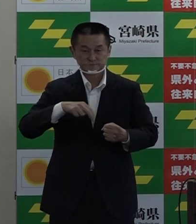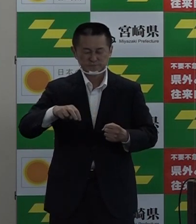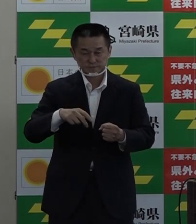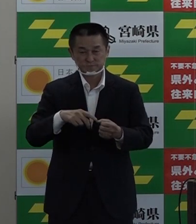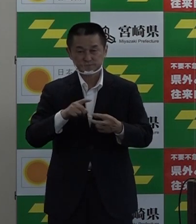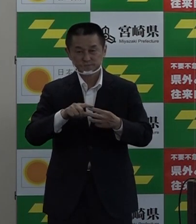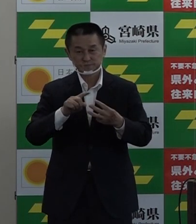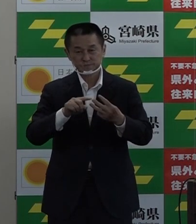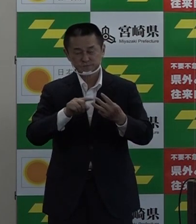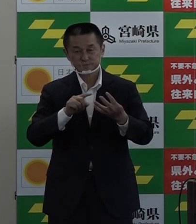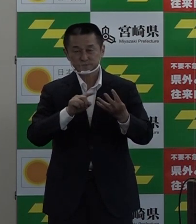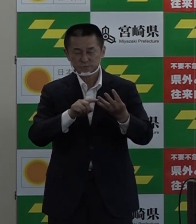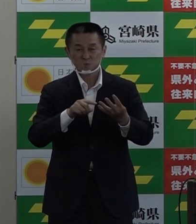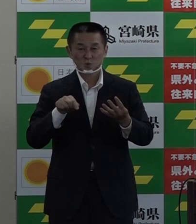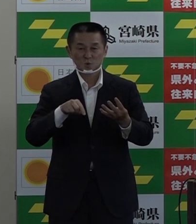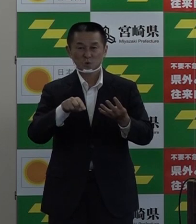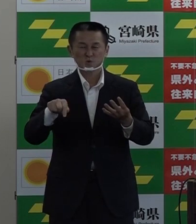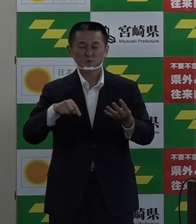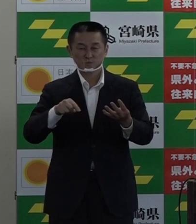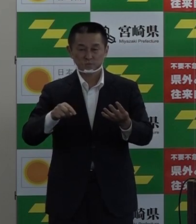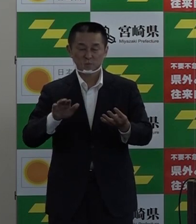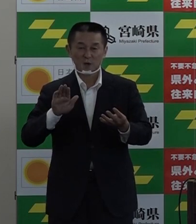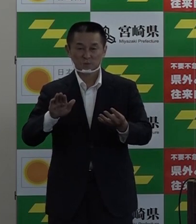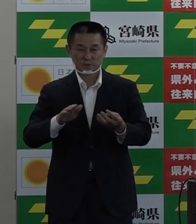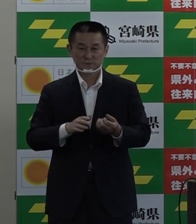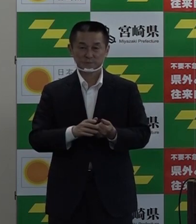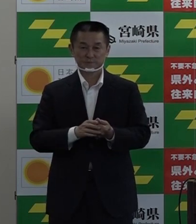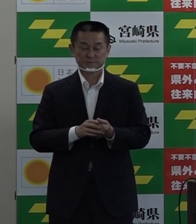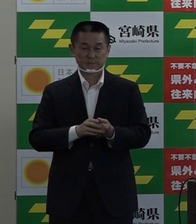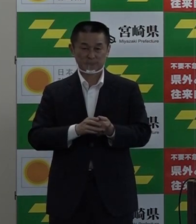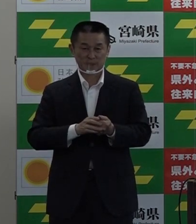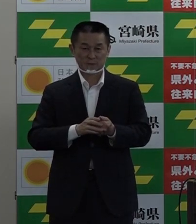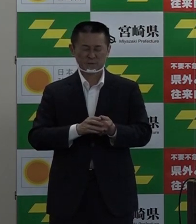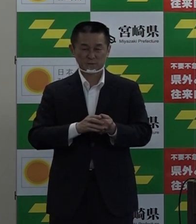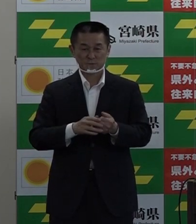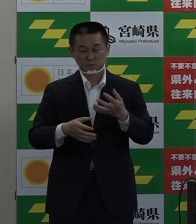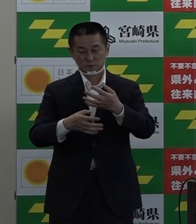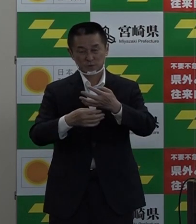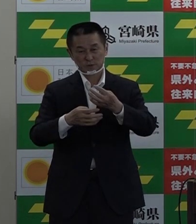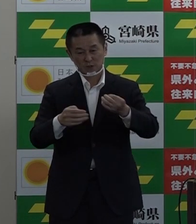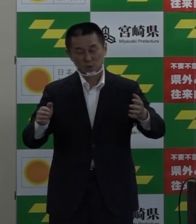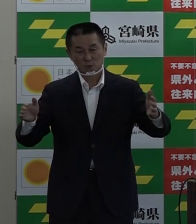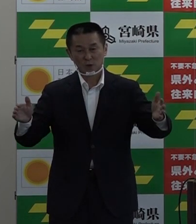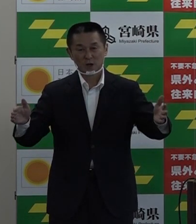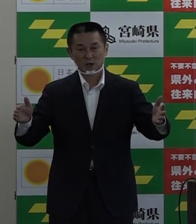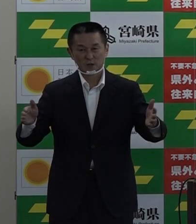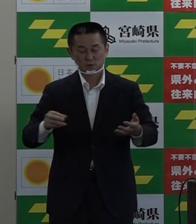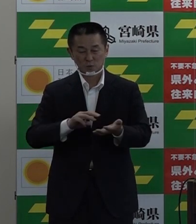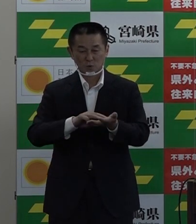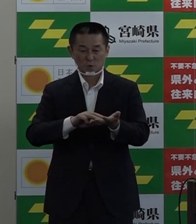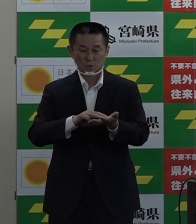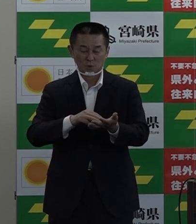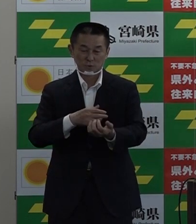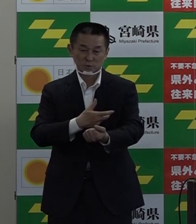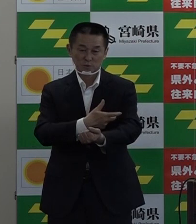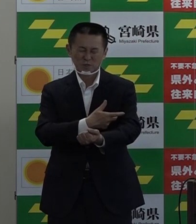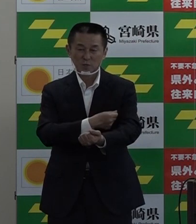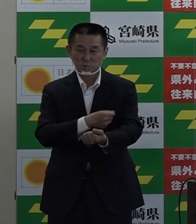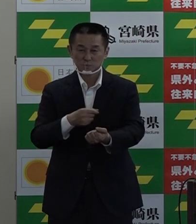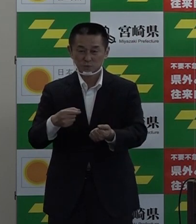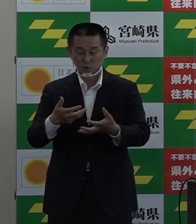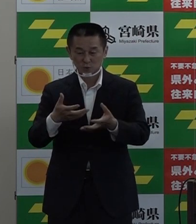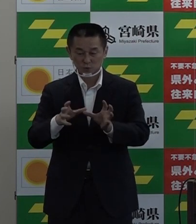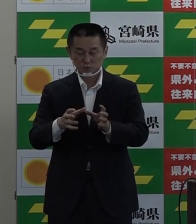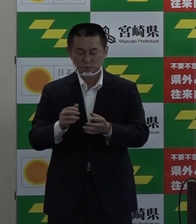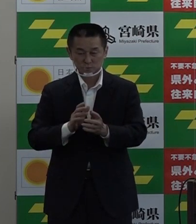ういったものというものはあるわけでありますし、これからこの期間を考えますと、ワクチン接種ですね、ワクチンの集団